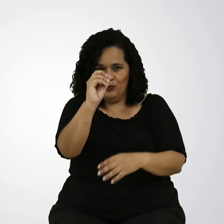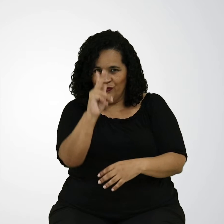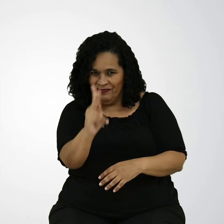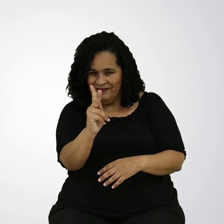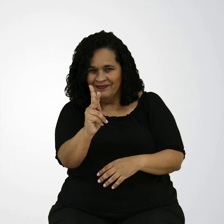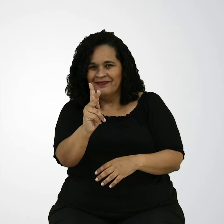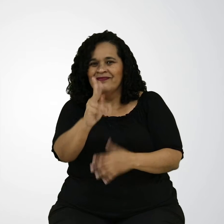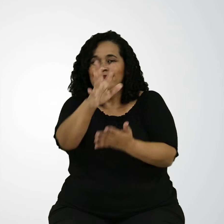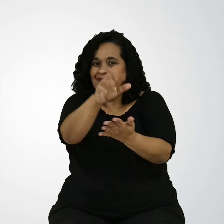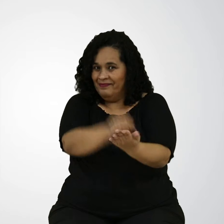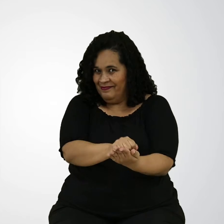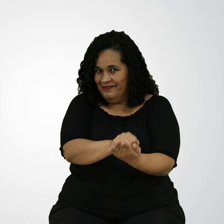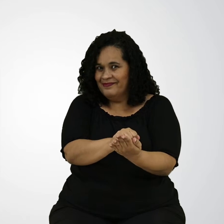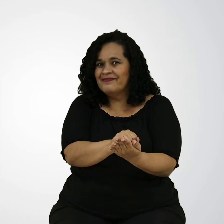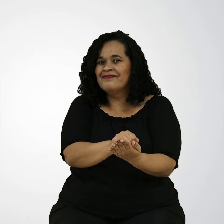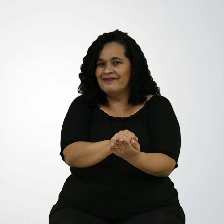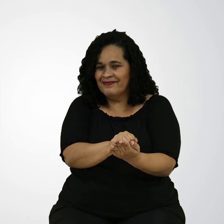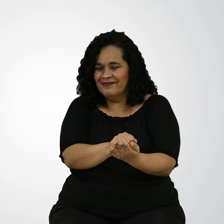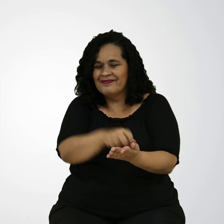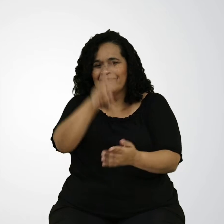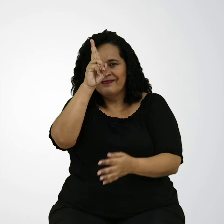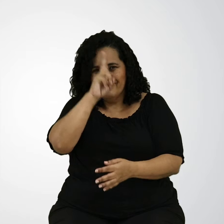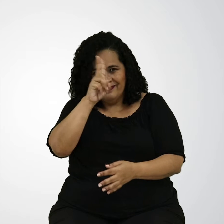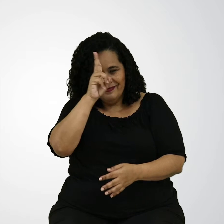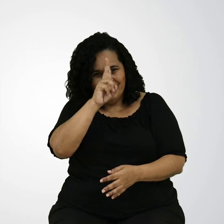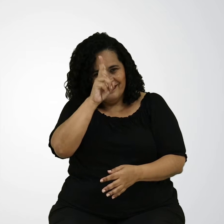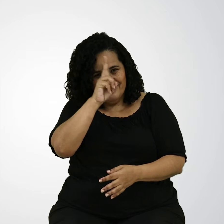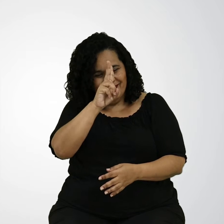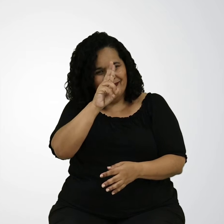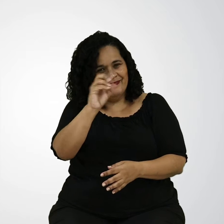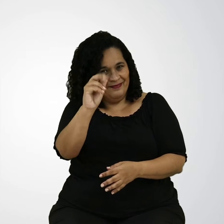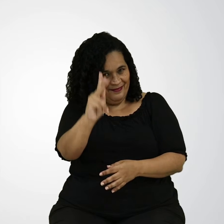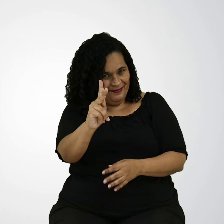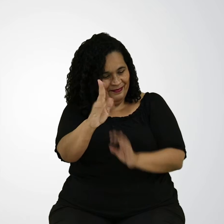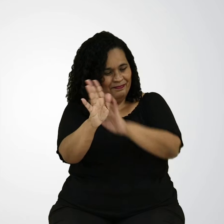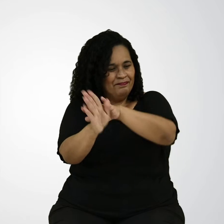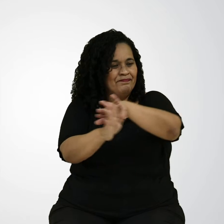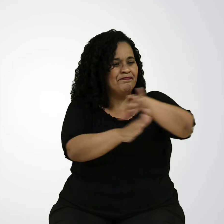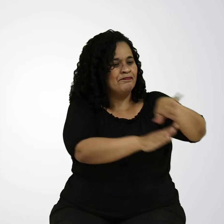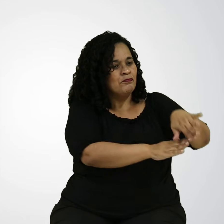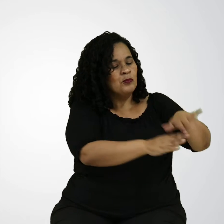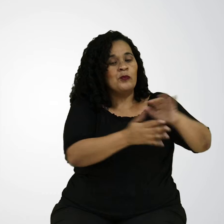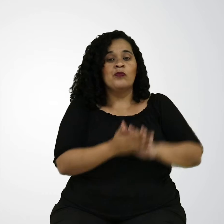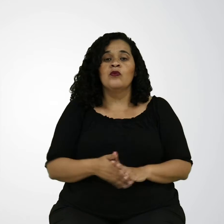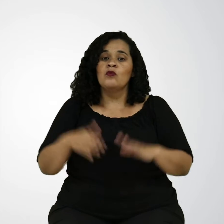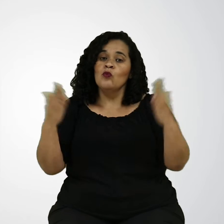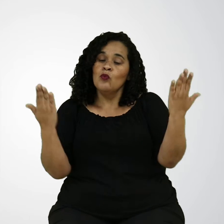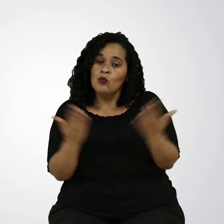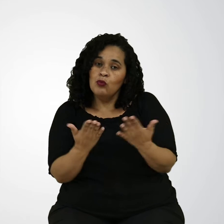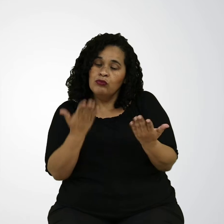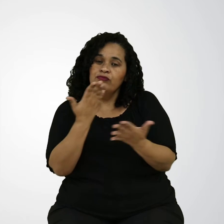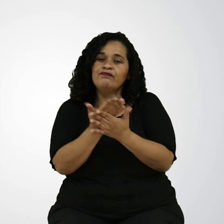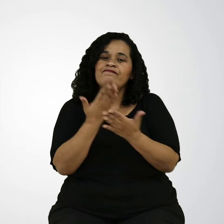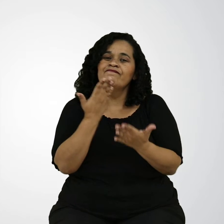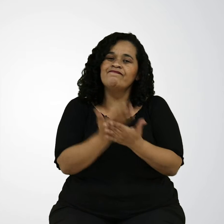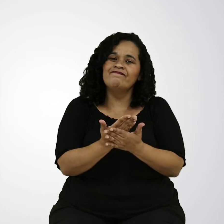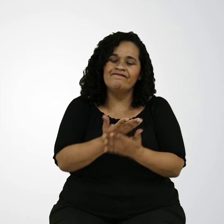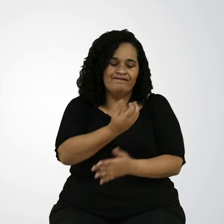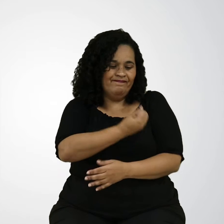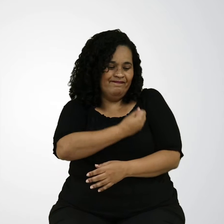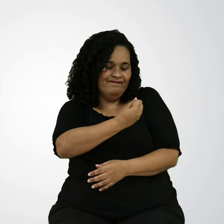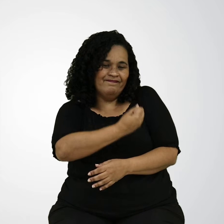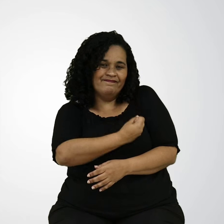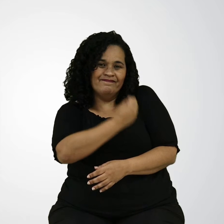conferenciauma.org, e você pode se inscrever e ter todas as informações. Nós vamos estudar hoje, então, a lição de